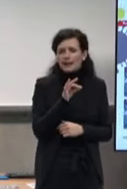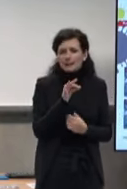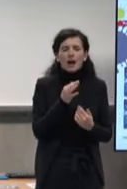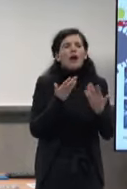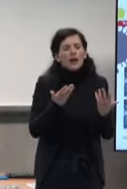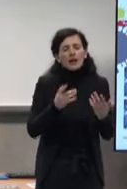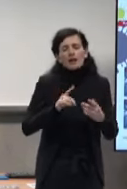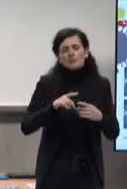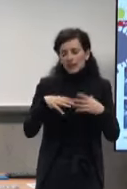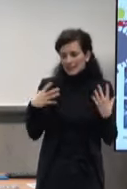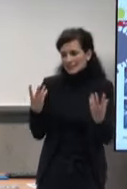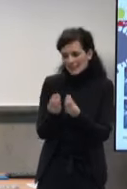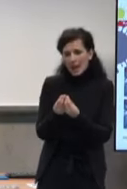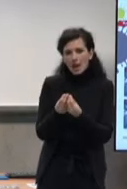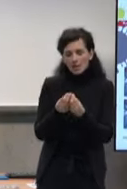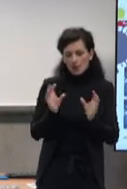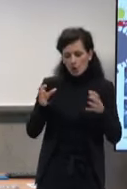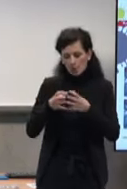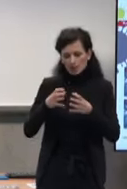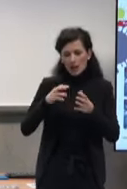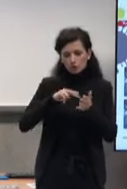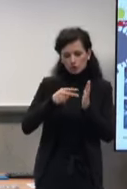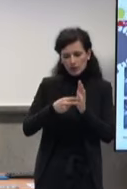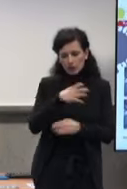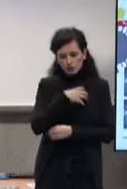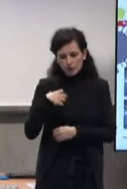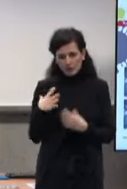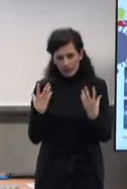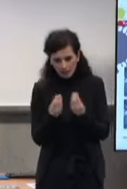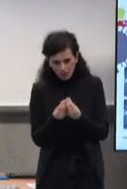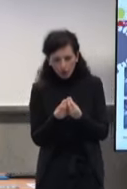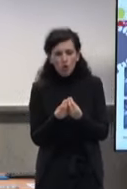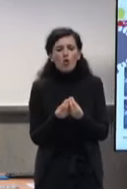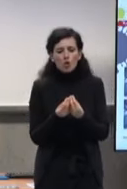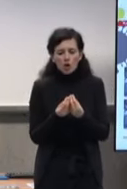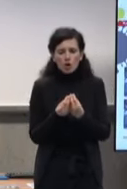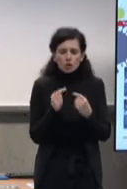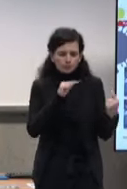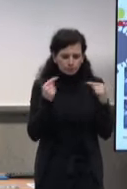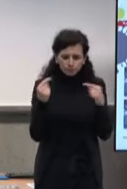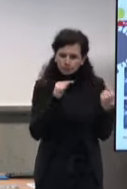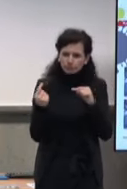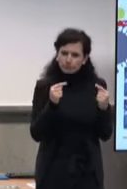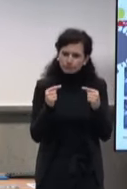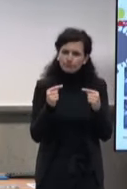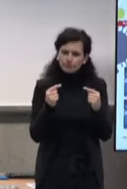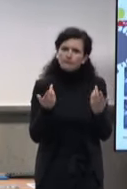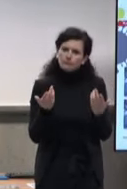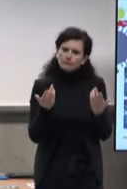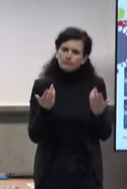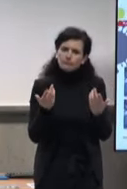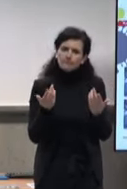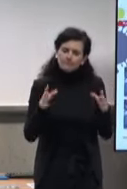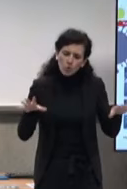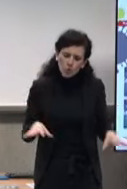certamente il comitato tecnico scientifico da un lato governo dall'altro ma poi anche è una scelta in qualche modo poi partecipata del nostro paese dovremmo